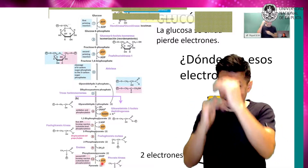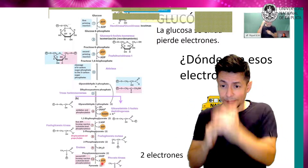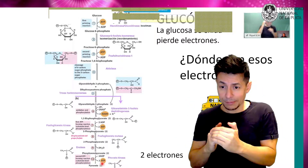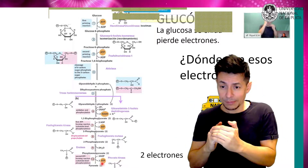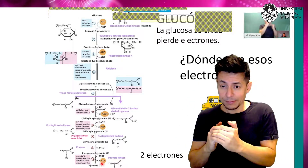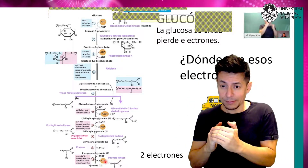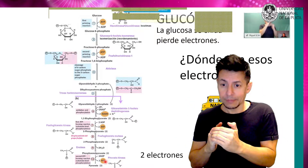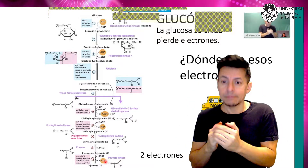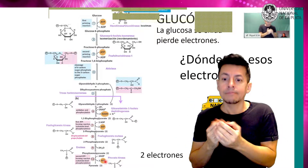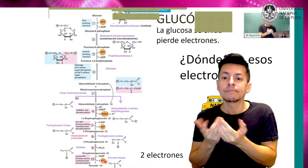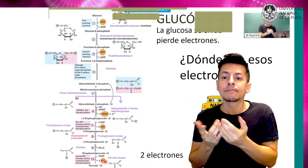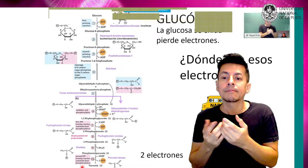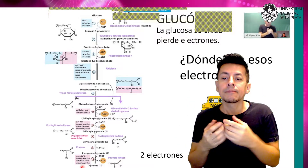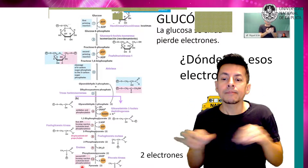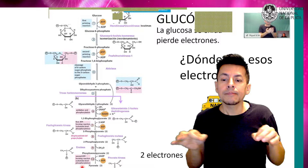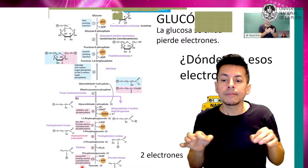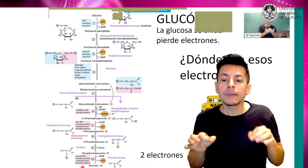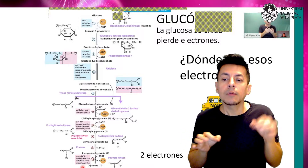de piruvato.